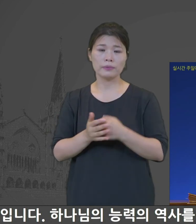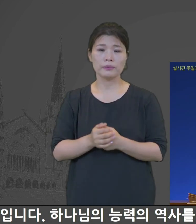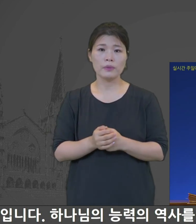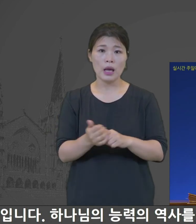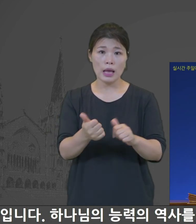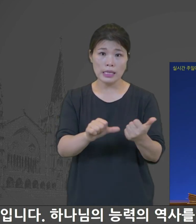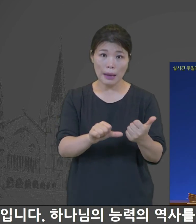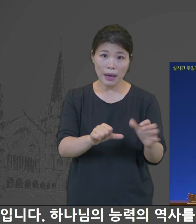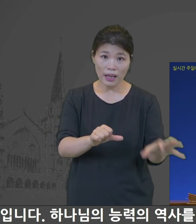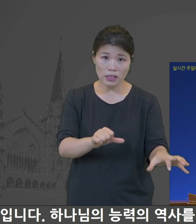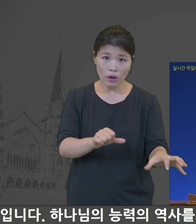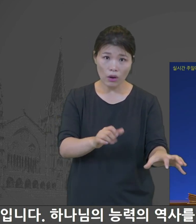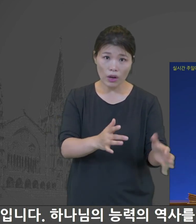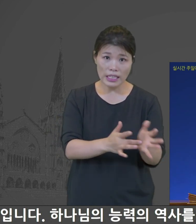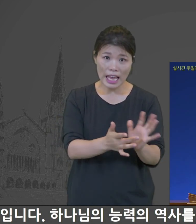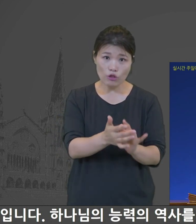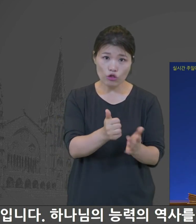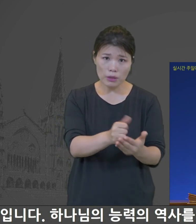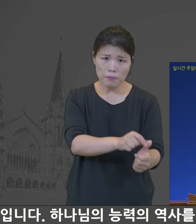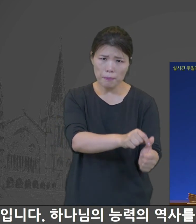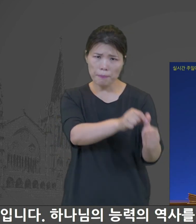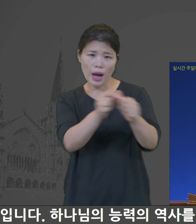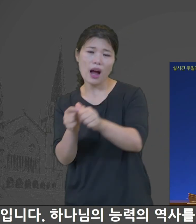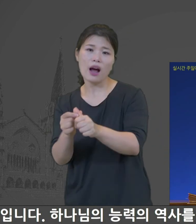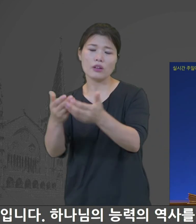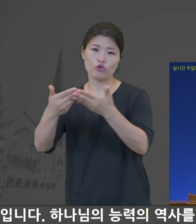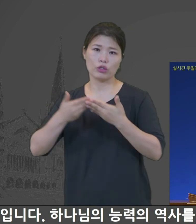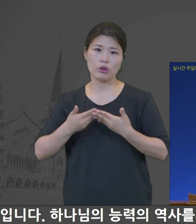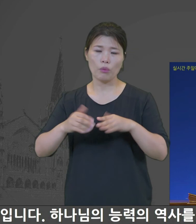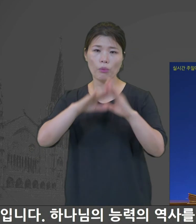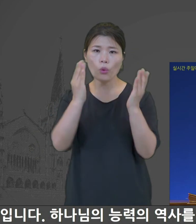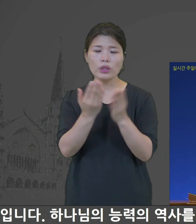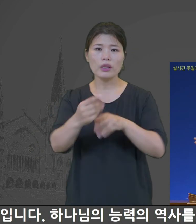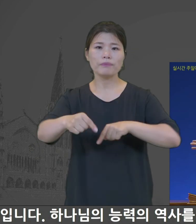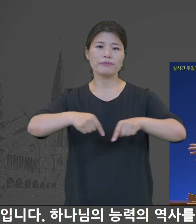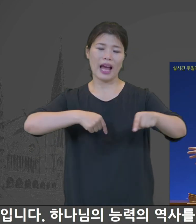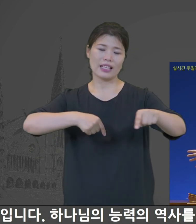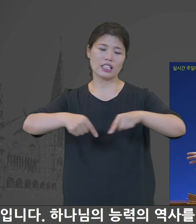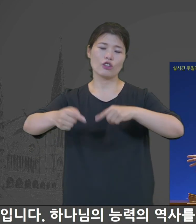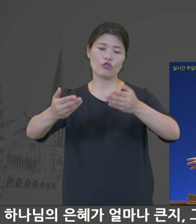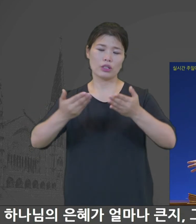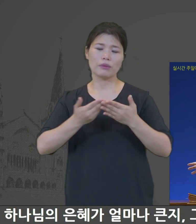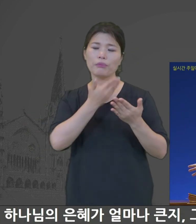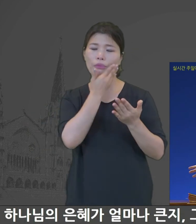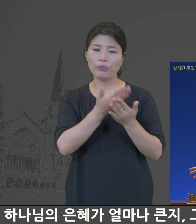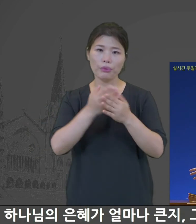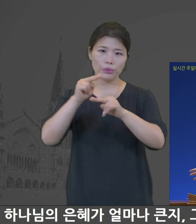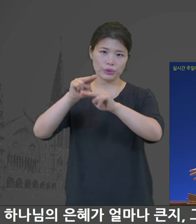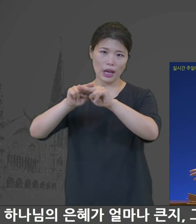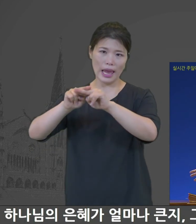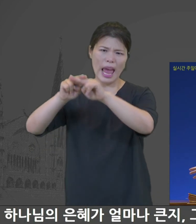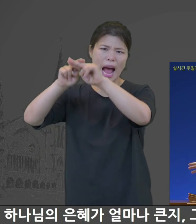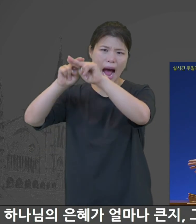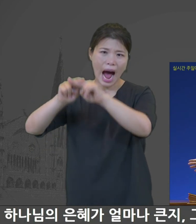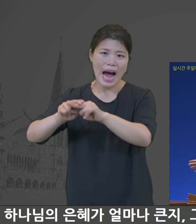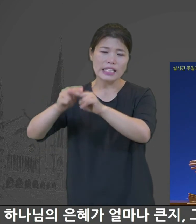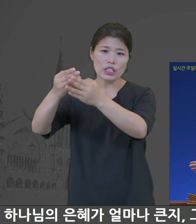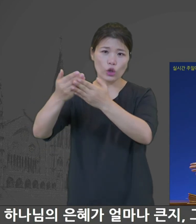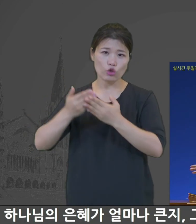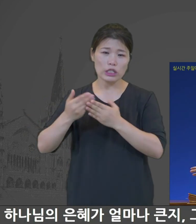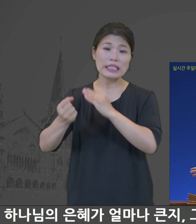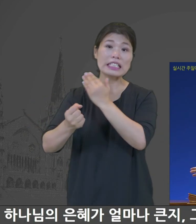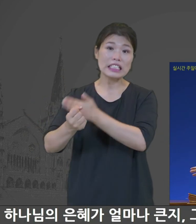사망에서 예수님을 일으키시고 모든 것을 다스리는 보좌 위에 앉히신 그 능력이